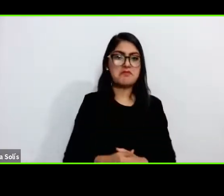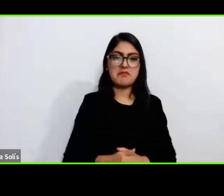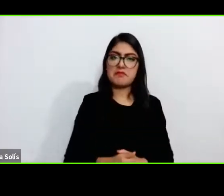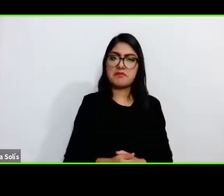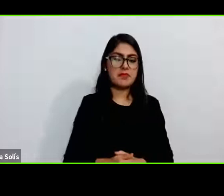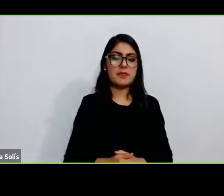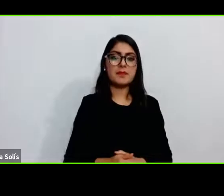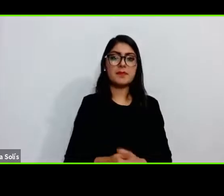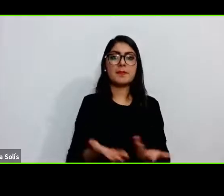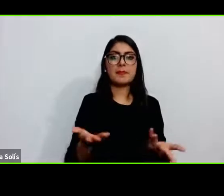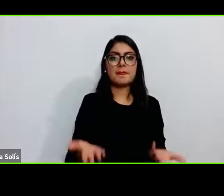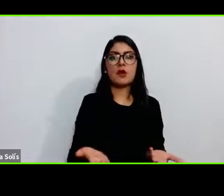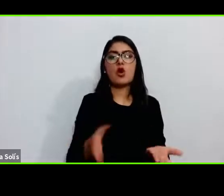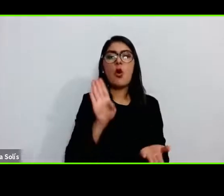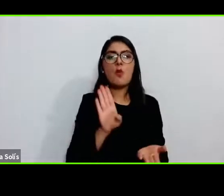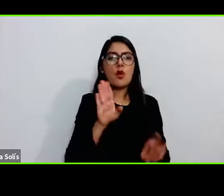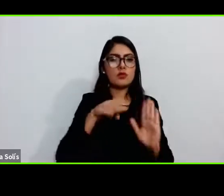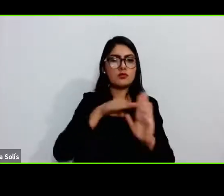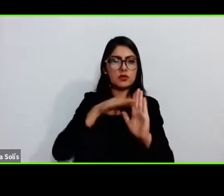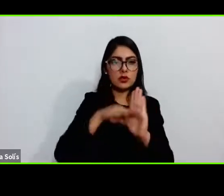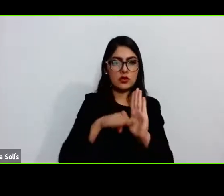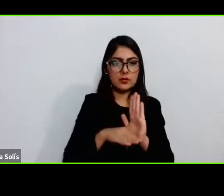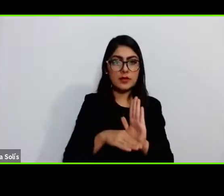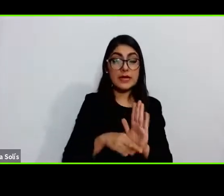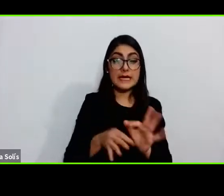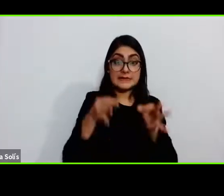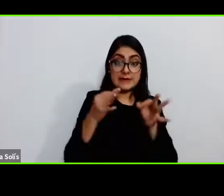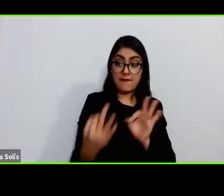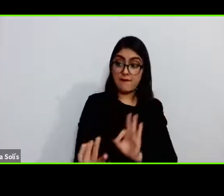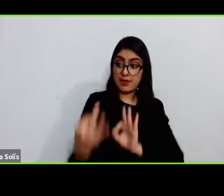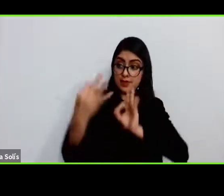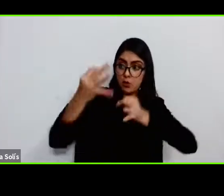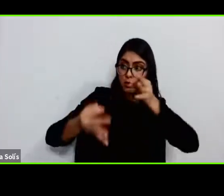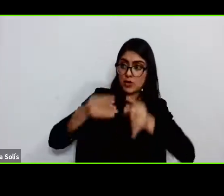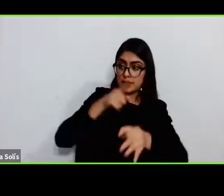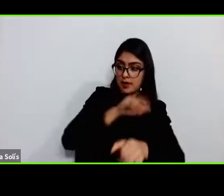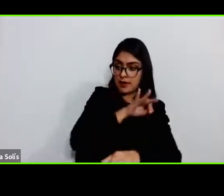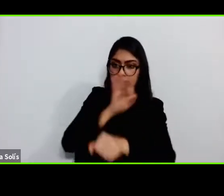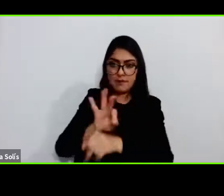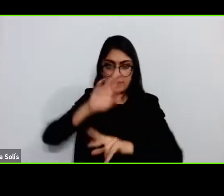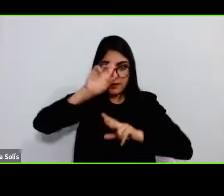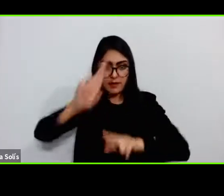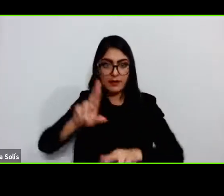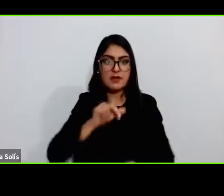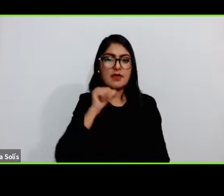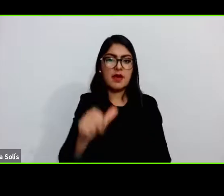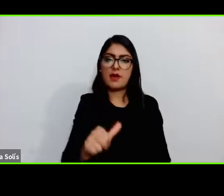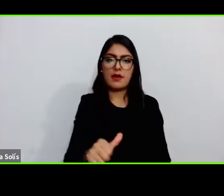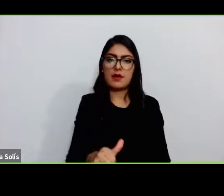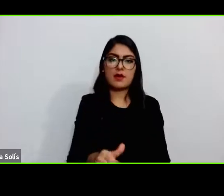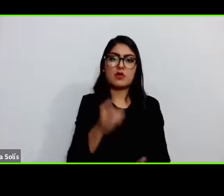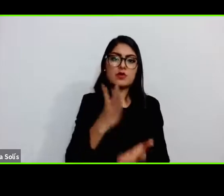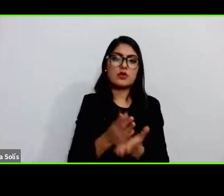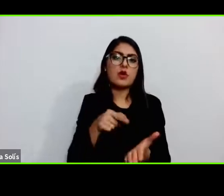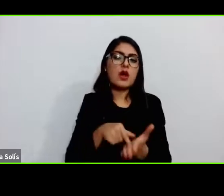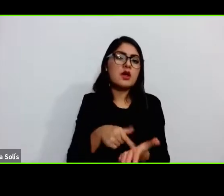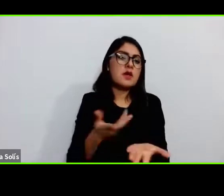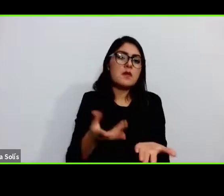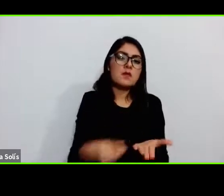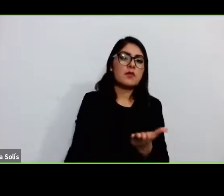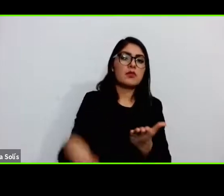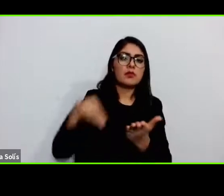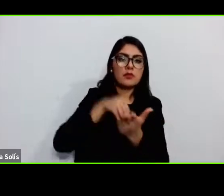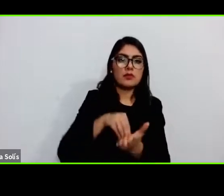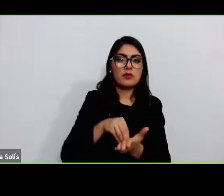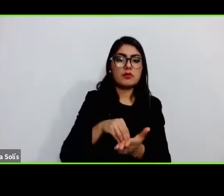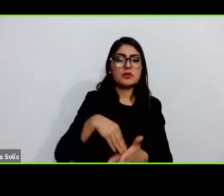no era una norma que podía ser hecha valer ante los tribunales, era una norma más bien programática, era el resultado